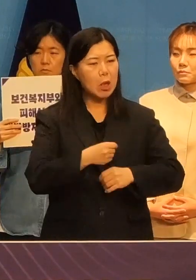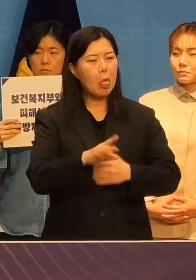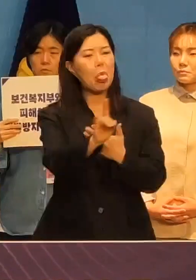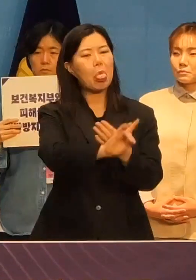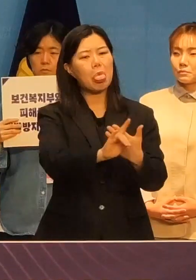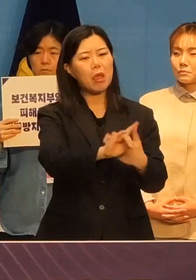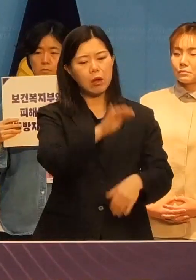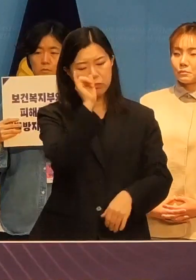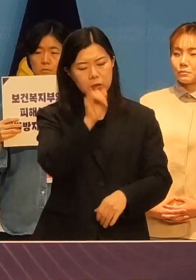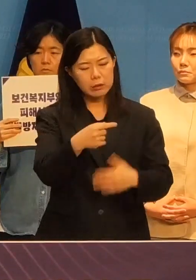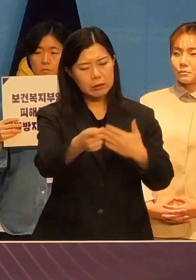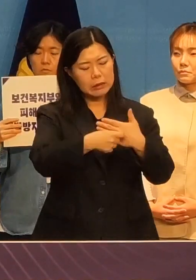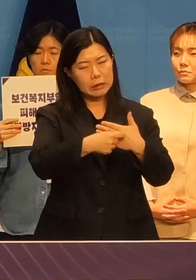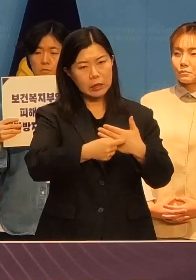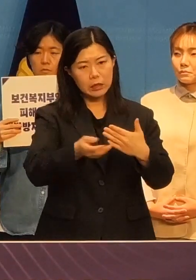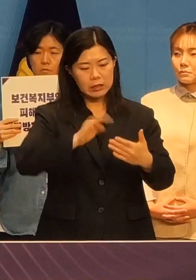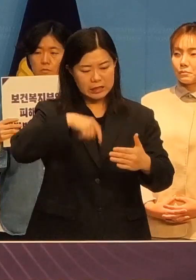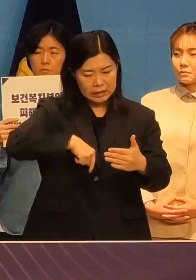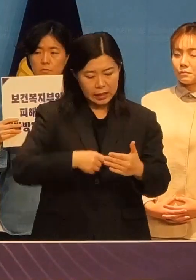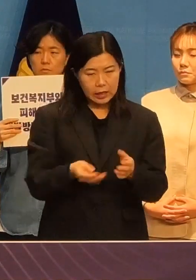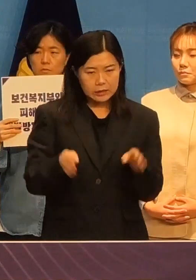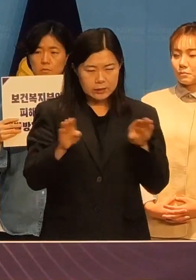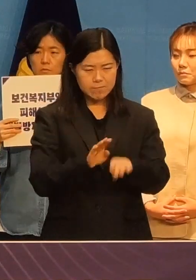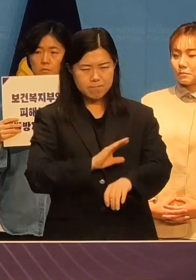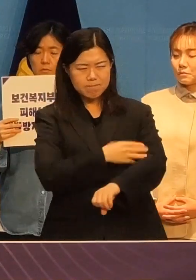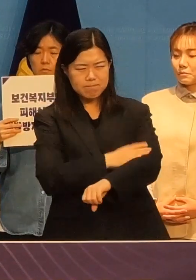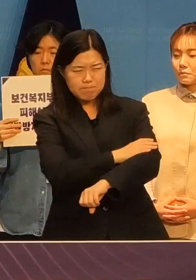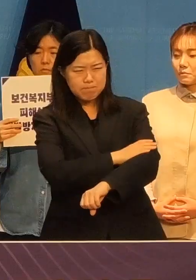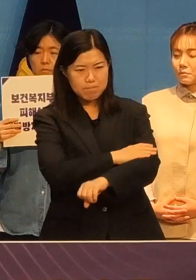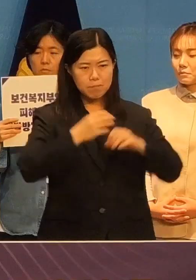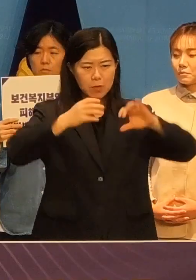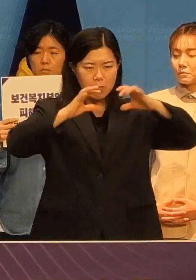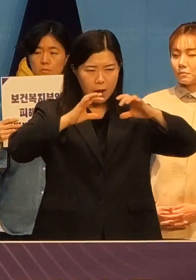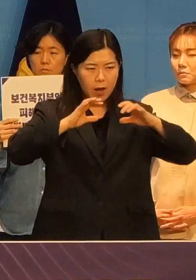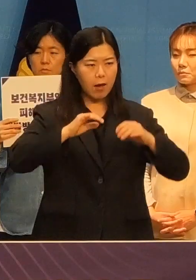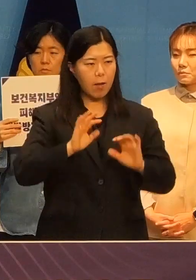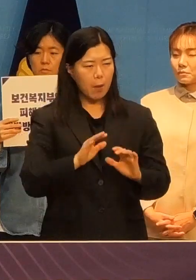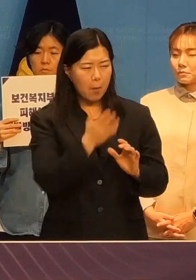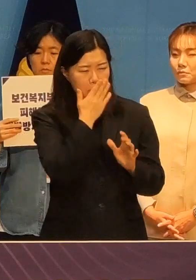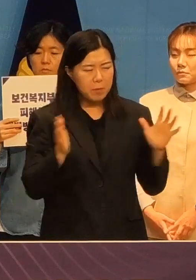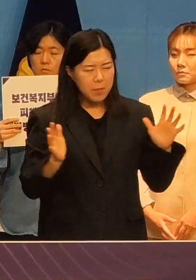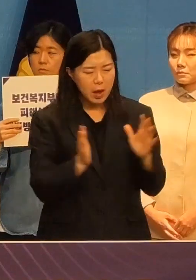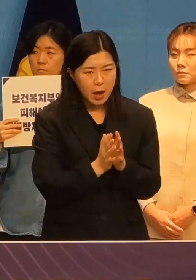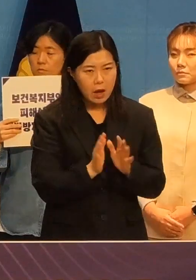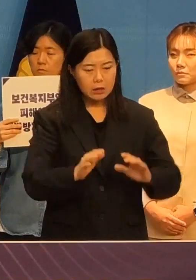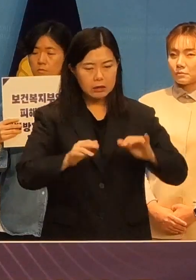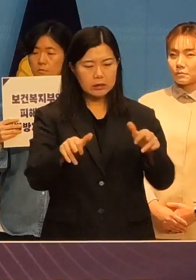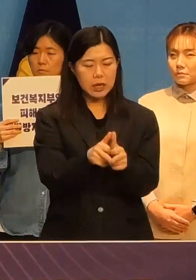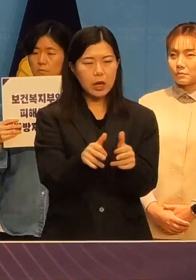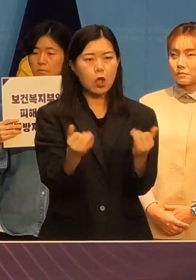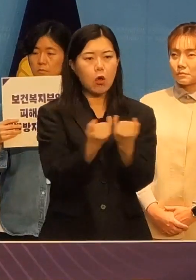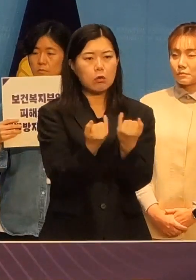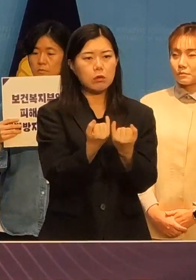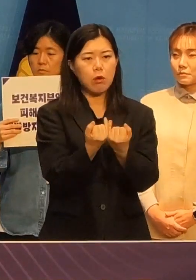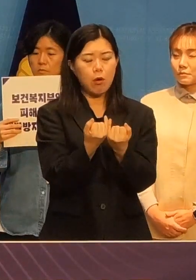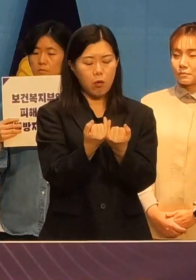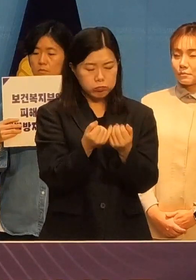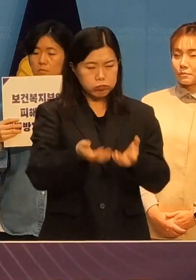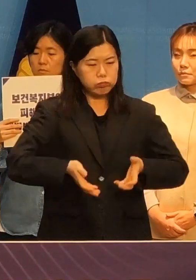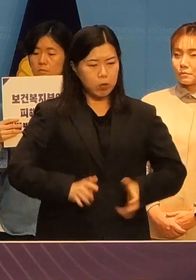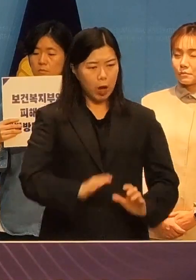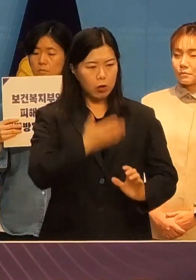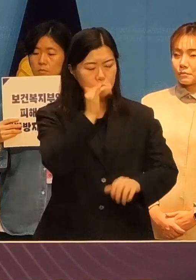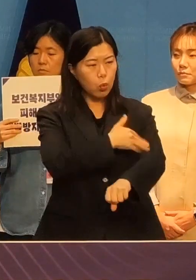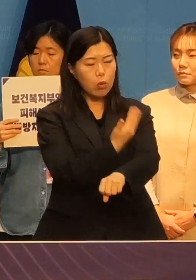대고 있지만 시설 권력과 국가가 공모하여서 장애여성의 재생산권을